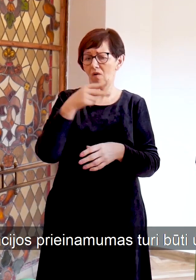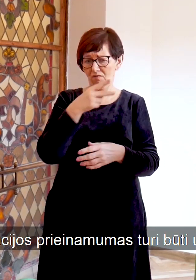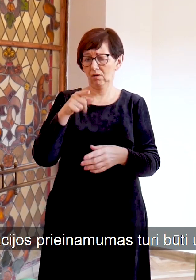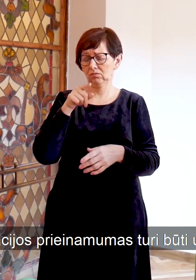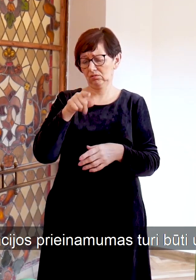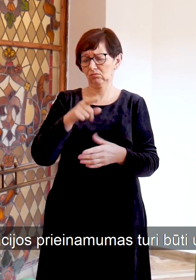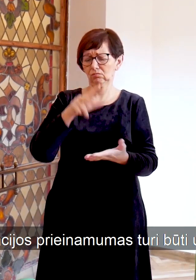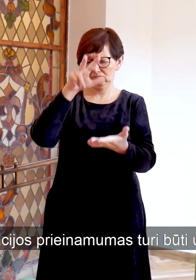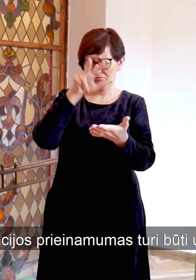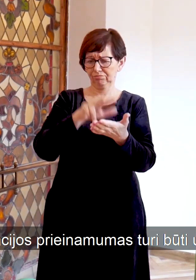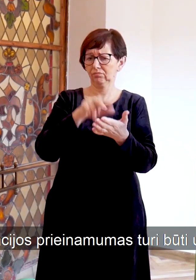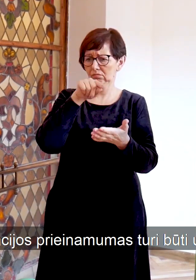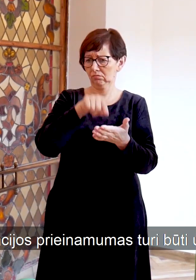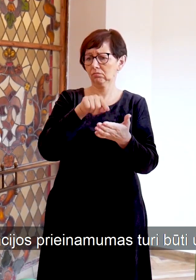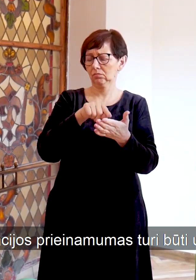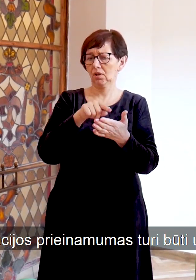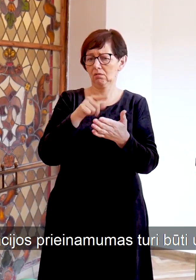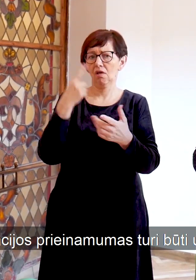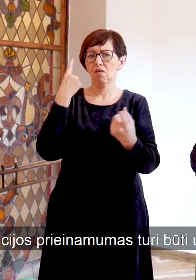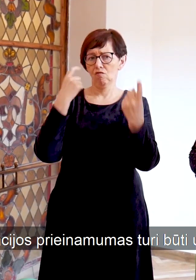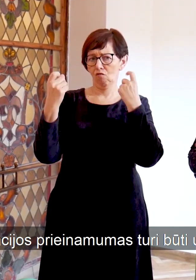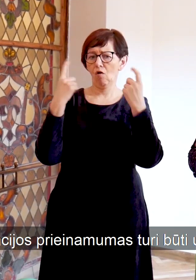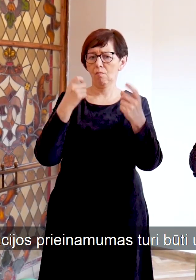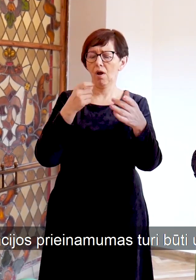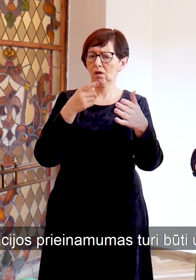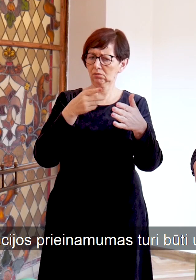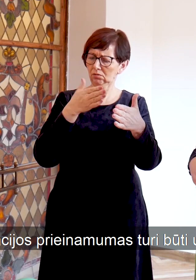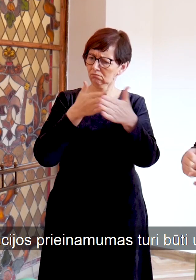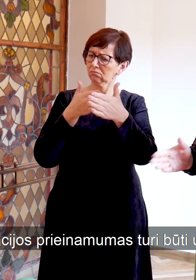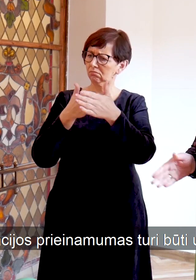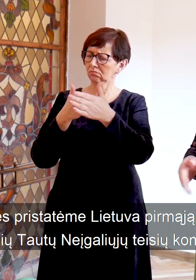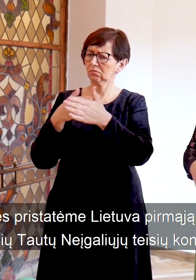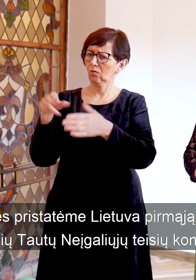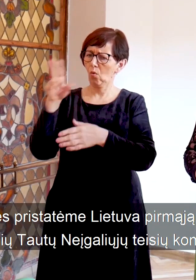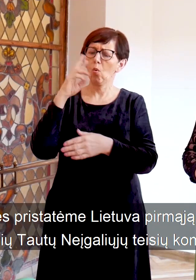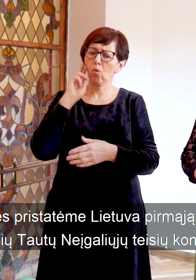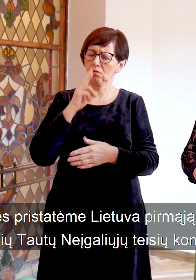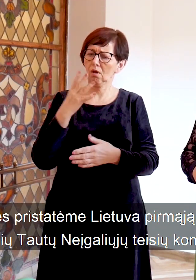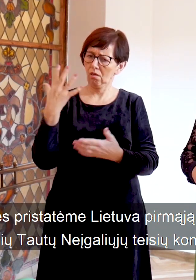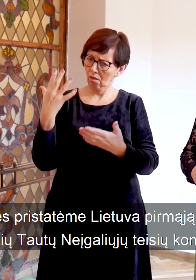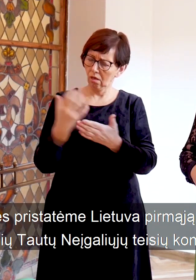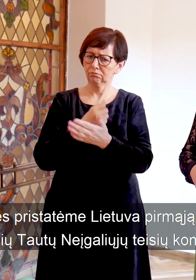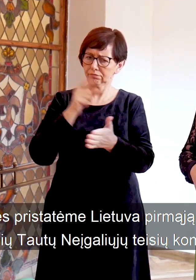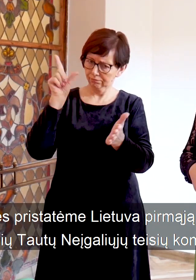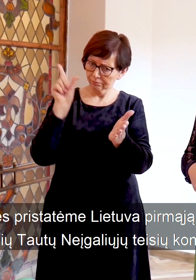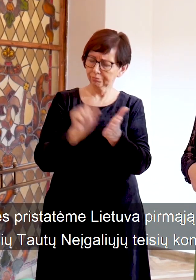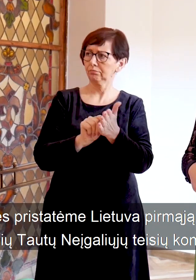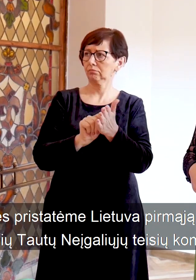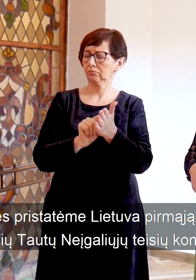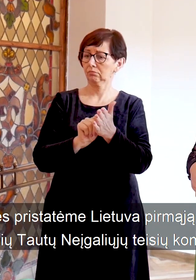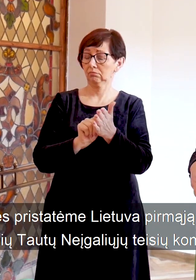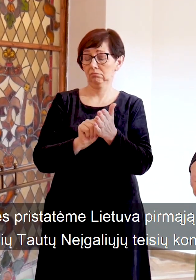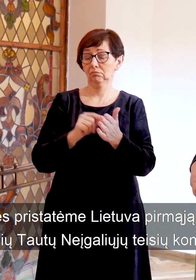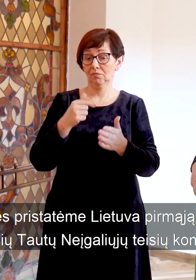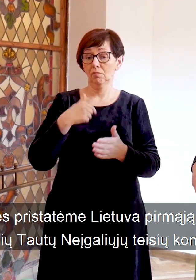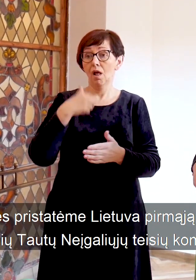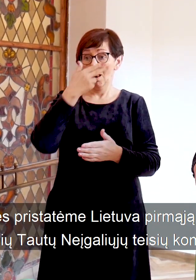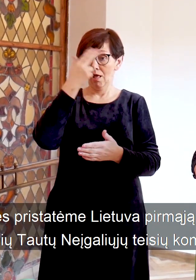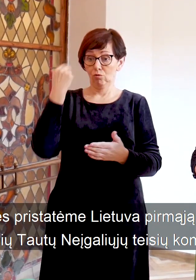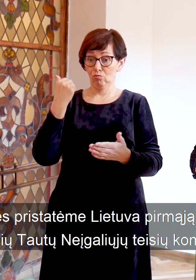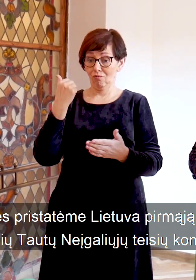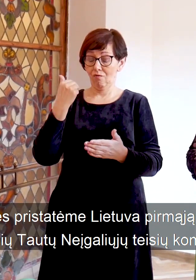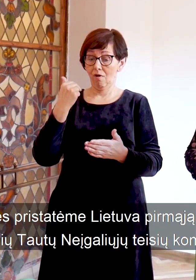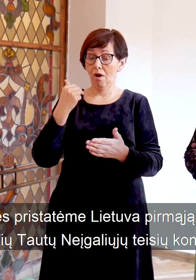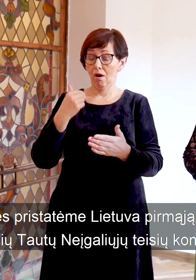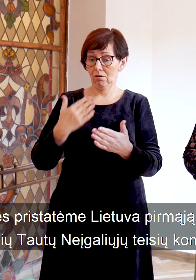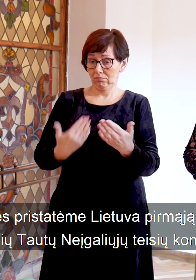kad informacijos prieinamumas turi būti užtikrintas ir kadangi mes pristatėm Lietuvą pirmąją ataskaitą Jungtinių